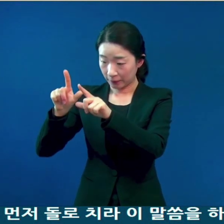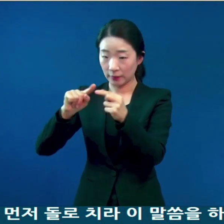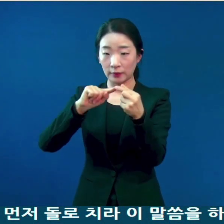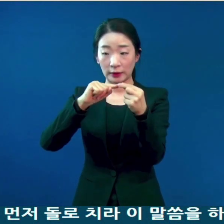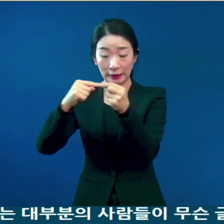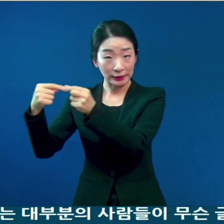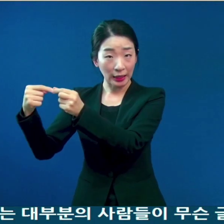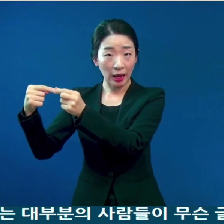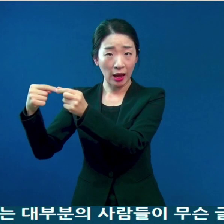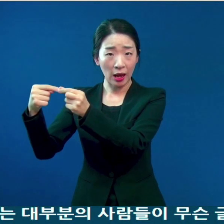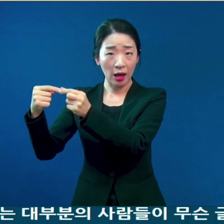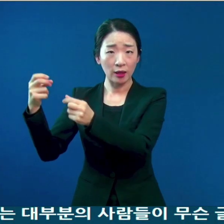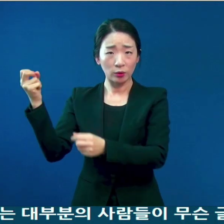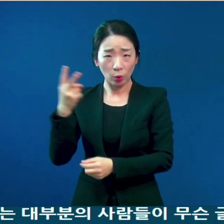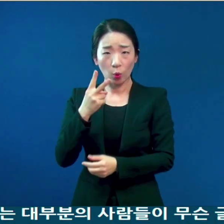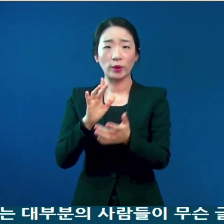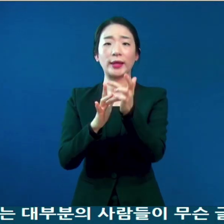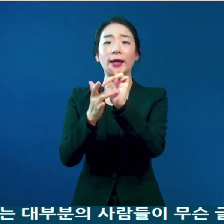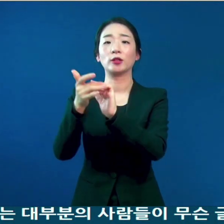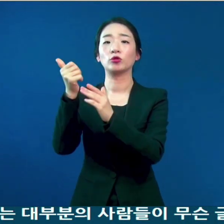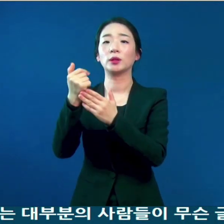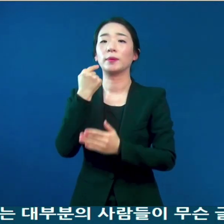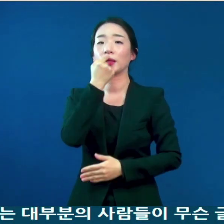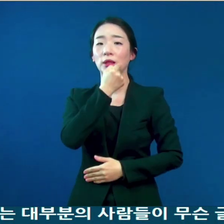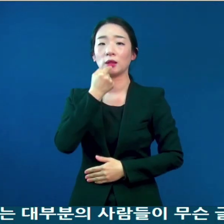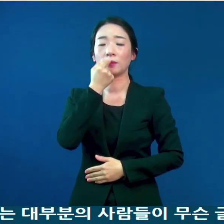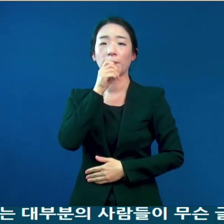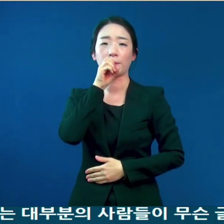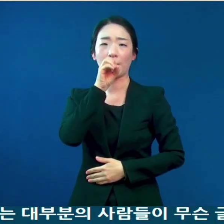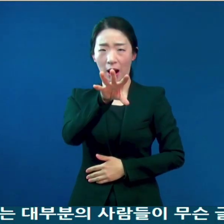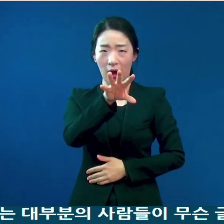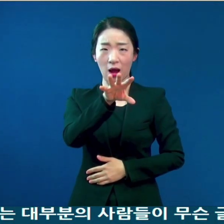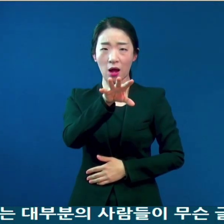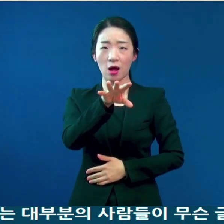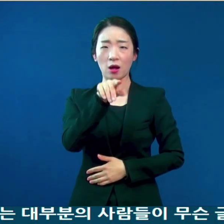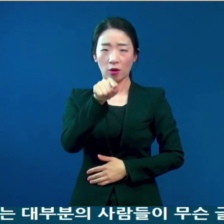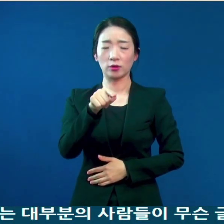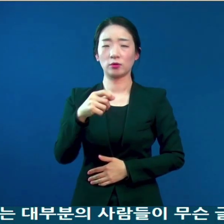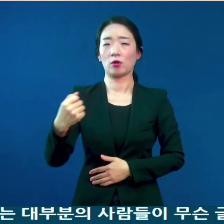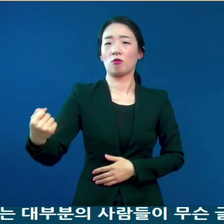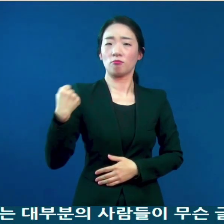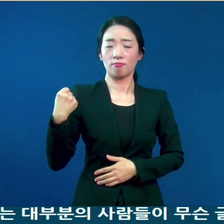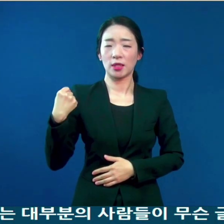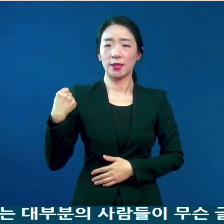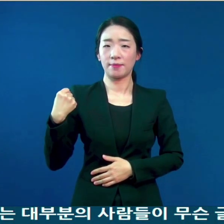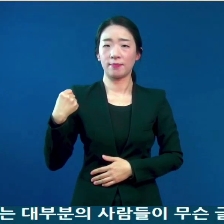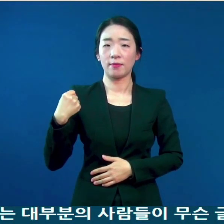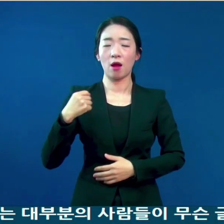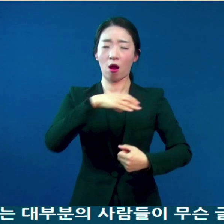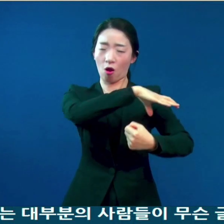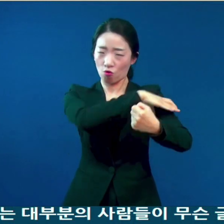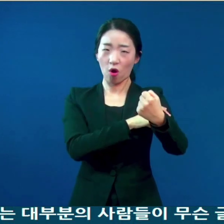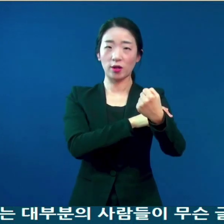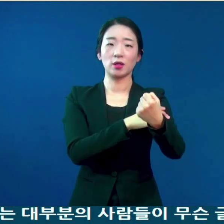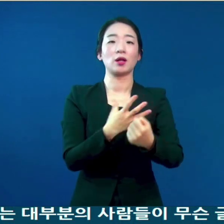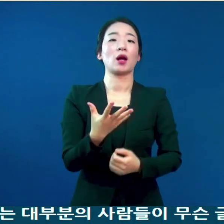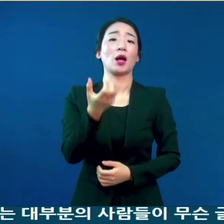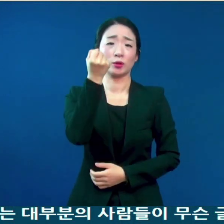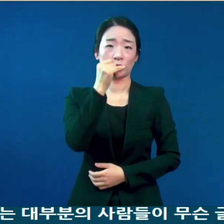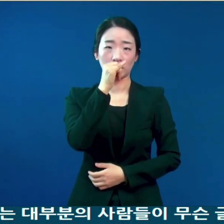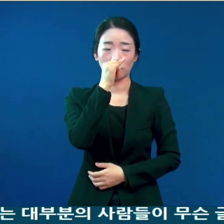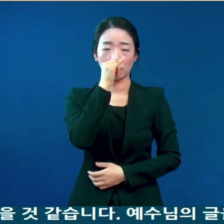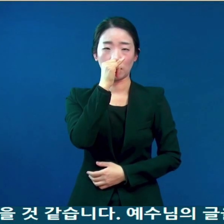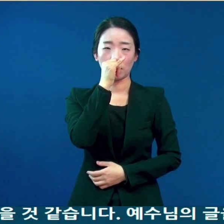무엇보다도 그의 입술에서 나오는 말씀은 어마어마한 권위가 있었습니다. 완전히